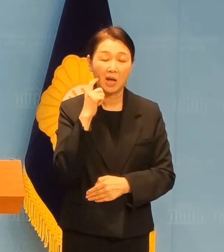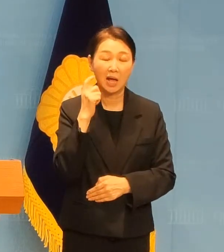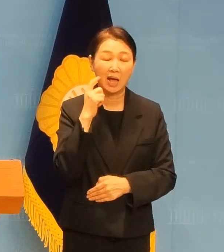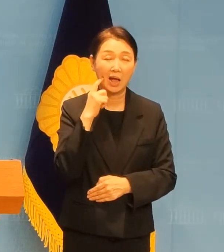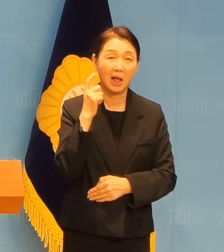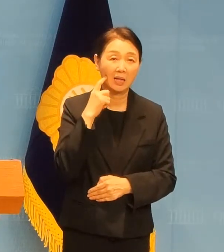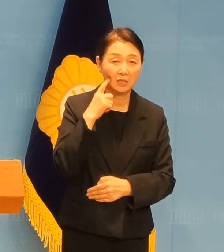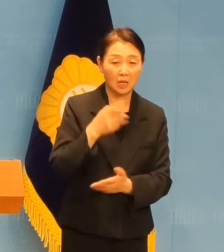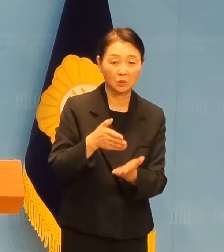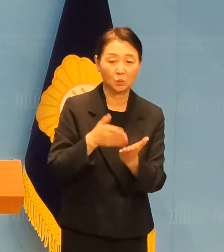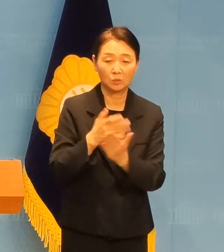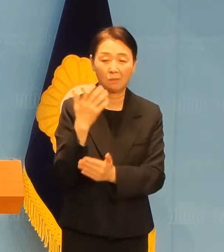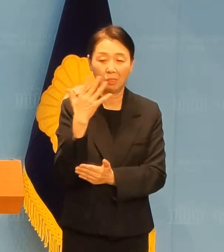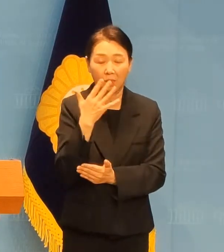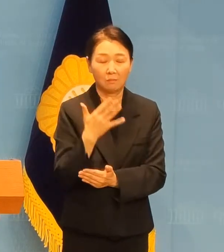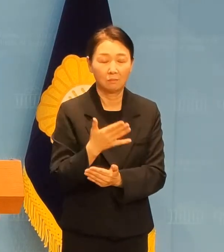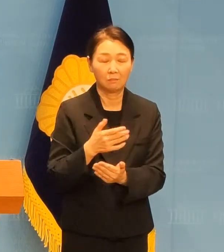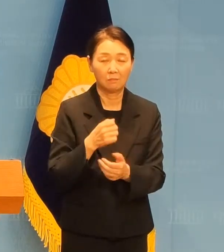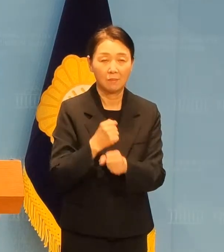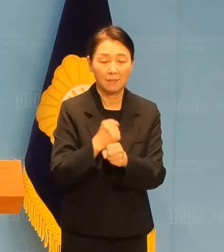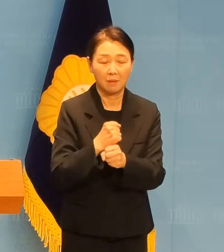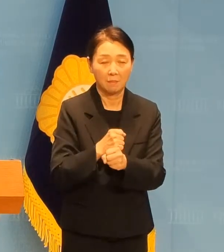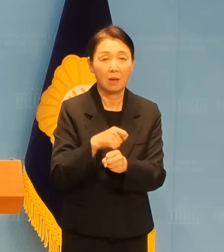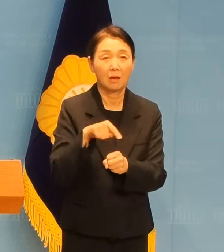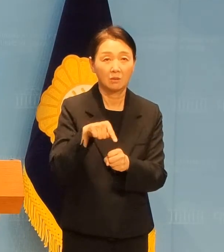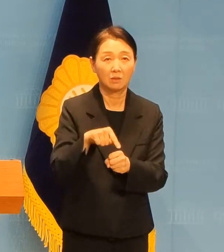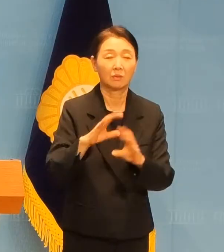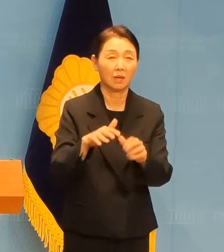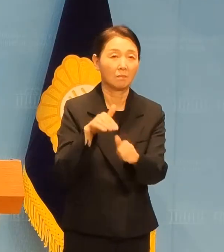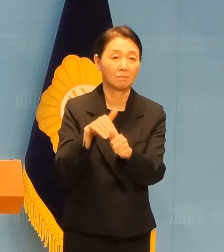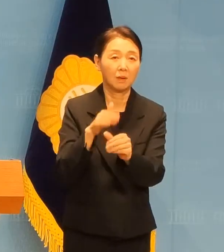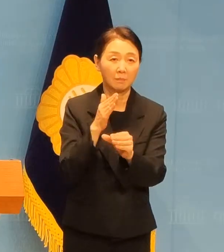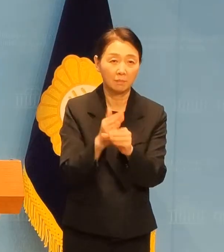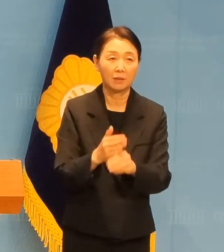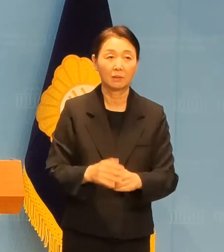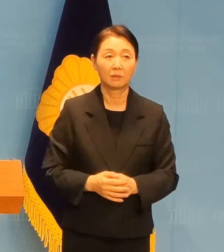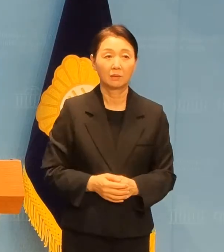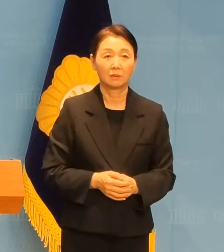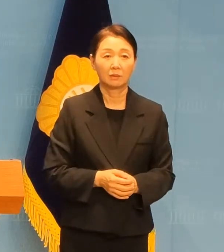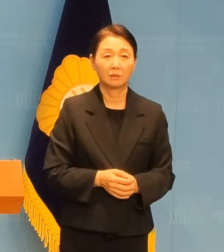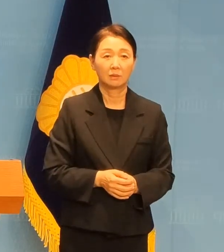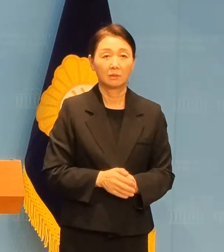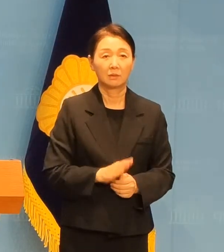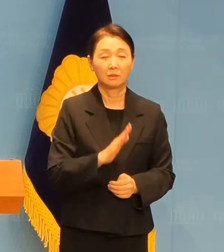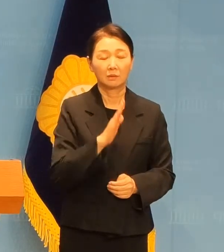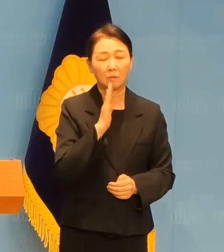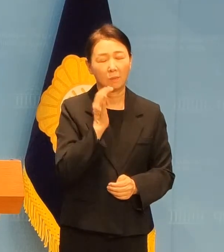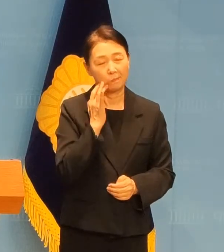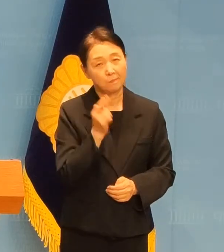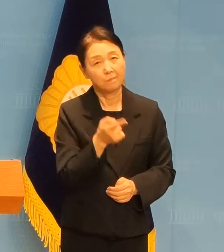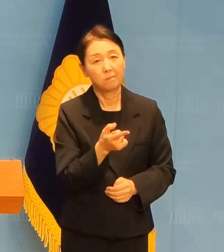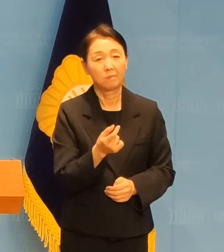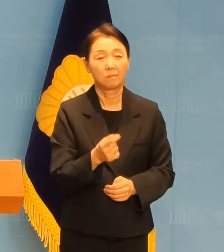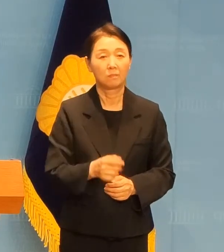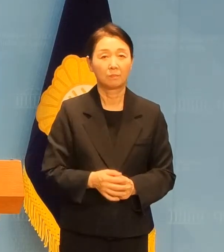정치로 나라를 흔들려고 작정한 모양입니다. 참으로 기괴한